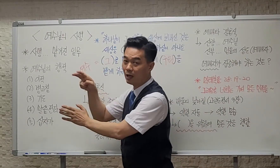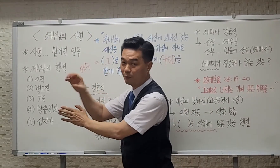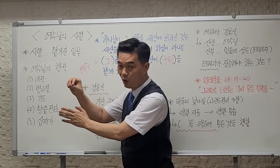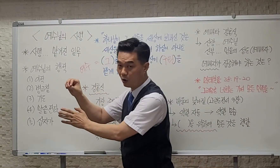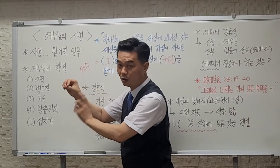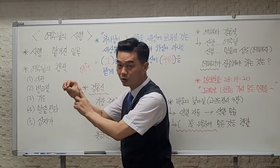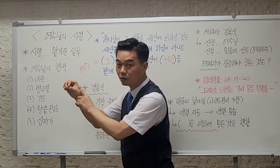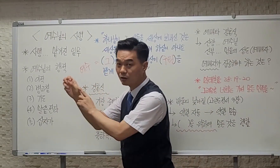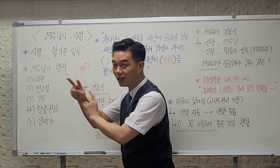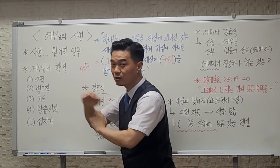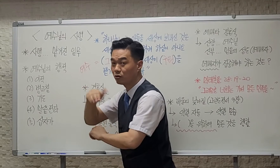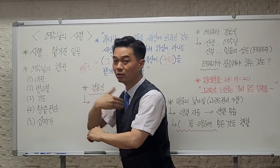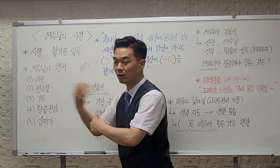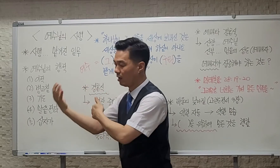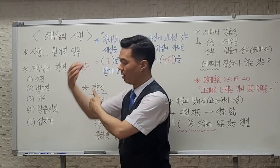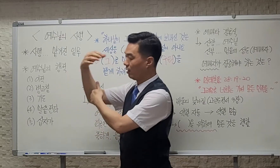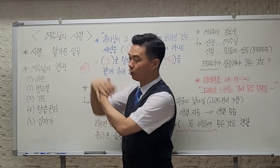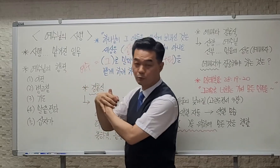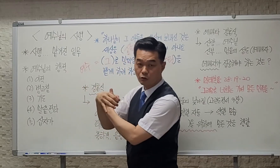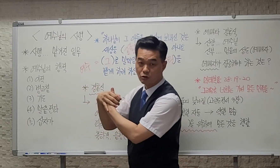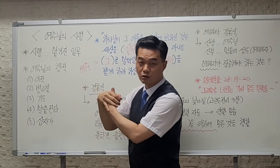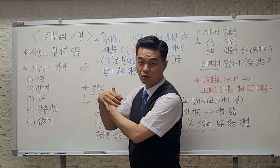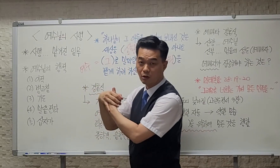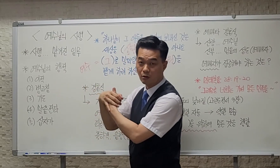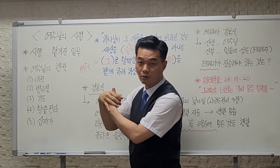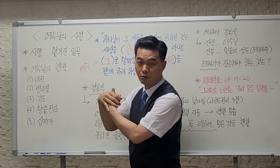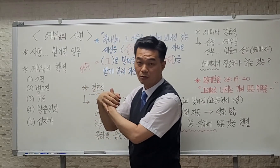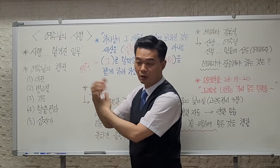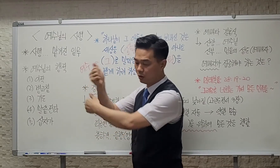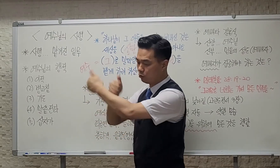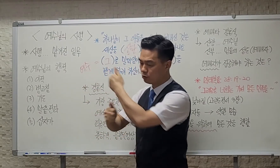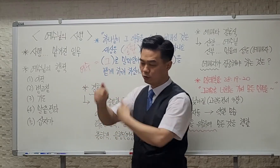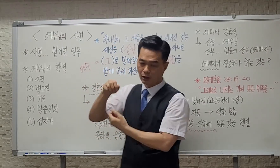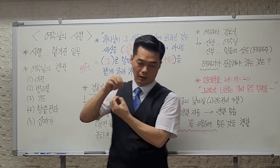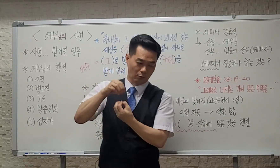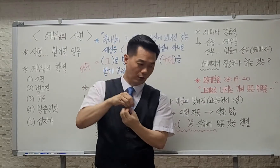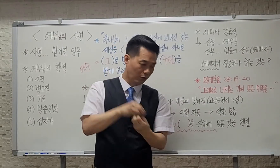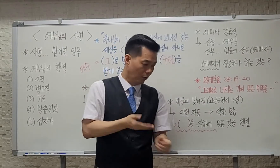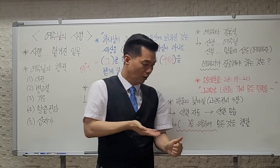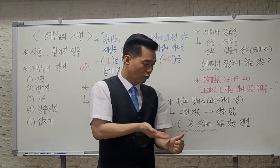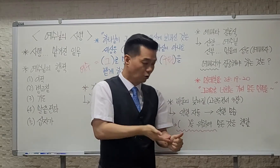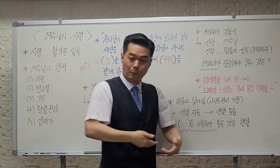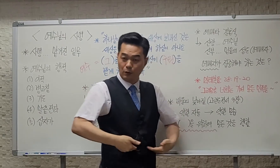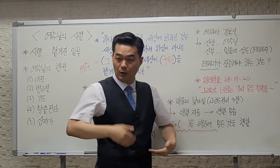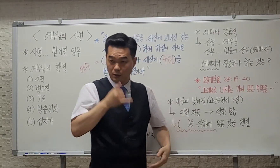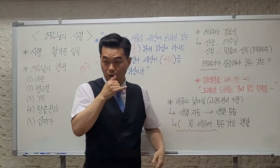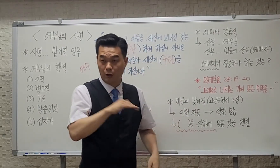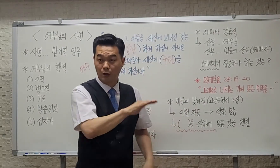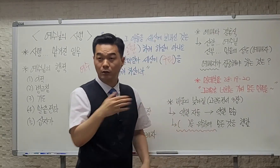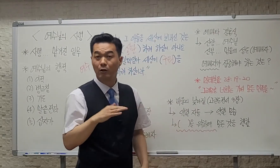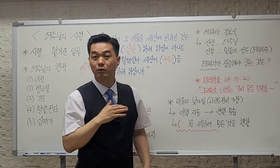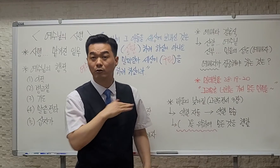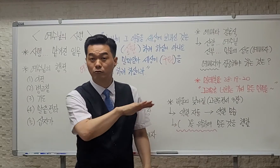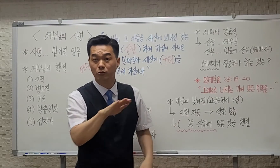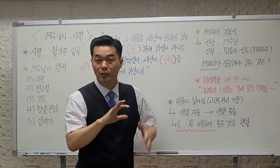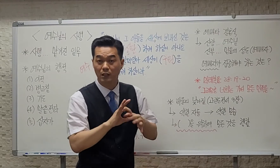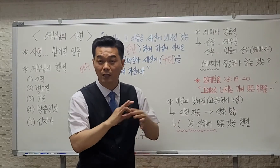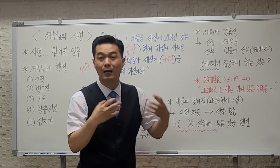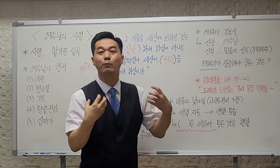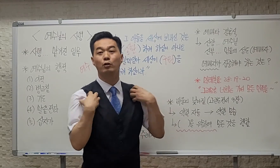사명, 그것을 다시 우리들에게 넘겨주신 거예요. 이걸 후손들에게 계속해서 줄 필요가 있는 거예요. 그게 우리의 사명이 되는